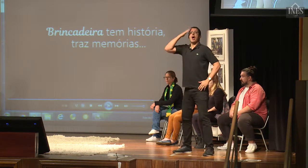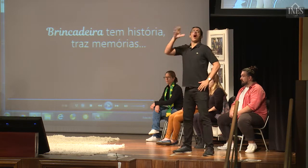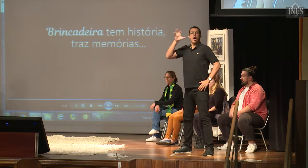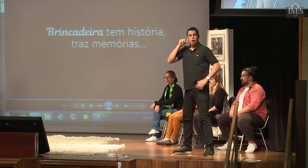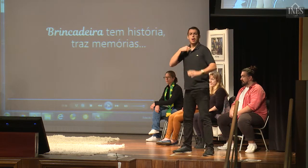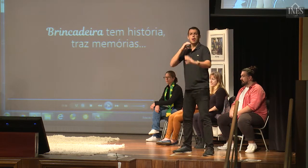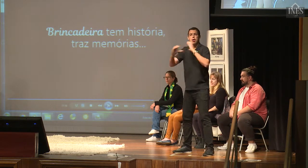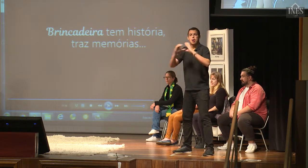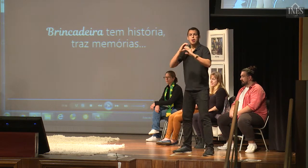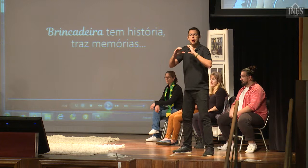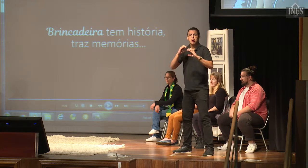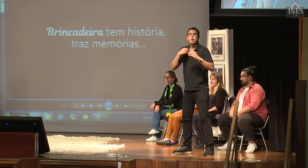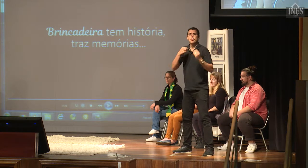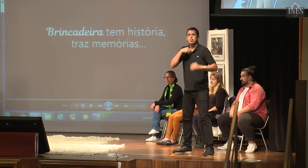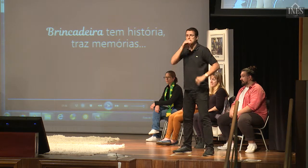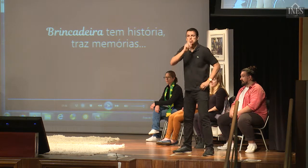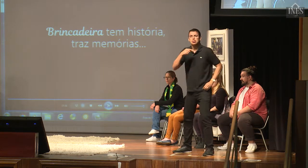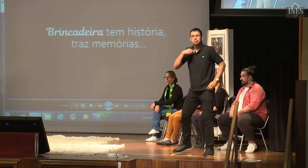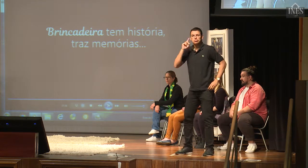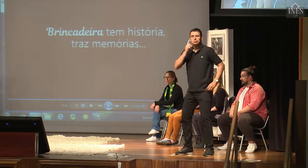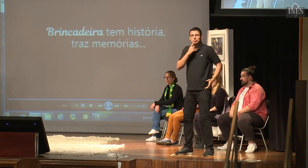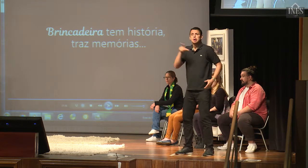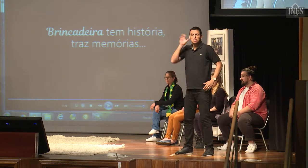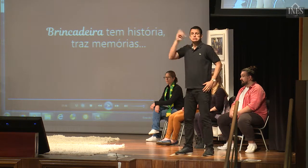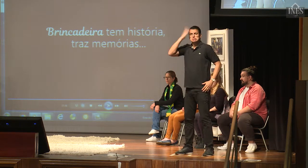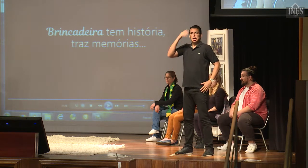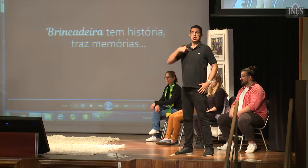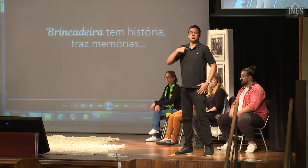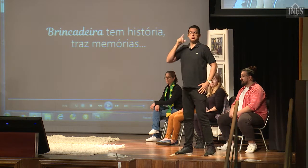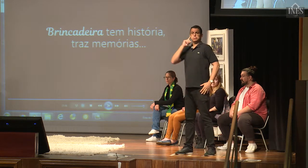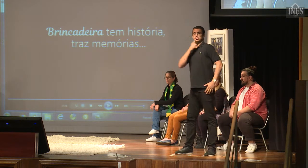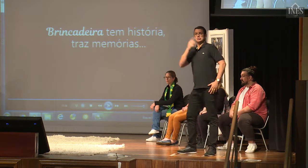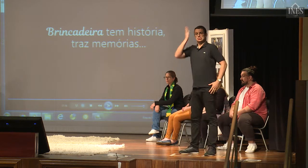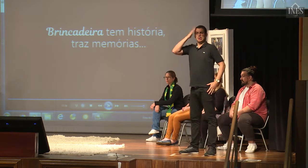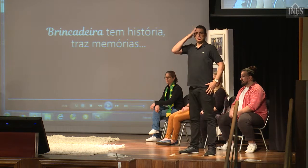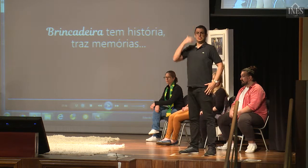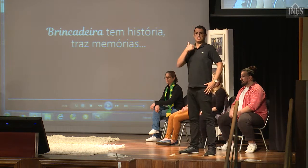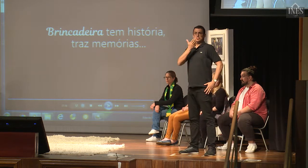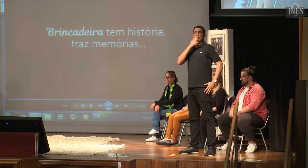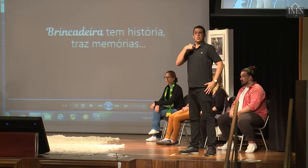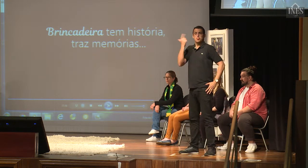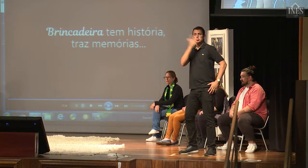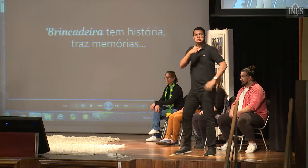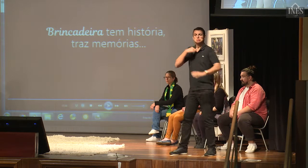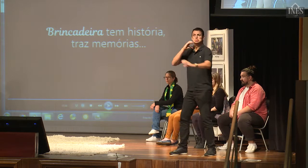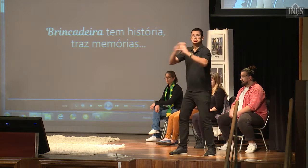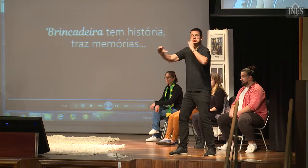de estátua. Então, como é que eu mesmo sendo surdo, sem saber leitura labial, como que eu me comunicava com eles? Sendo mudo,